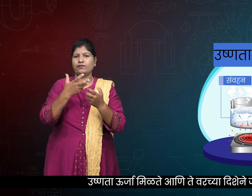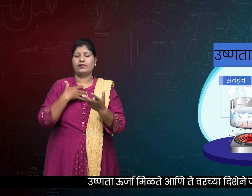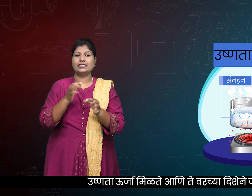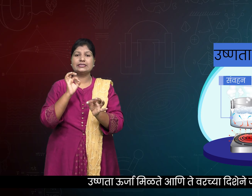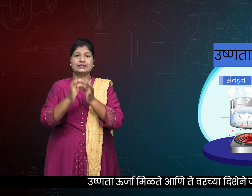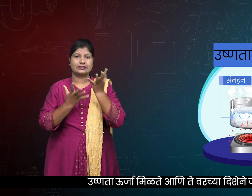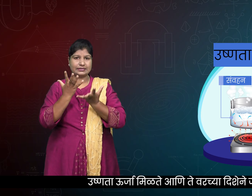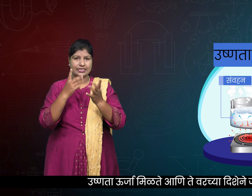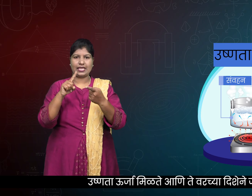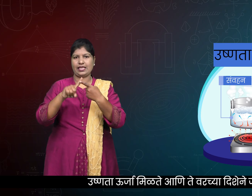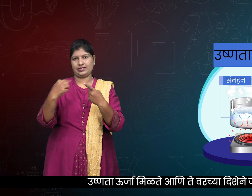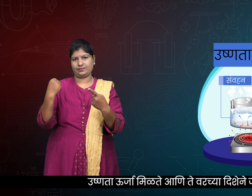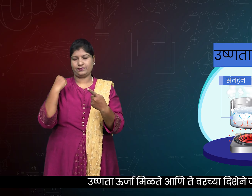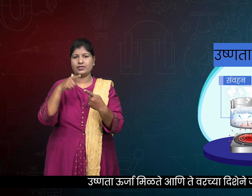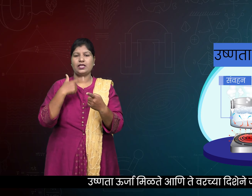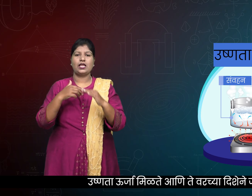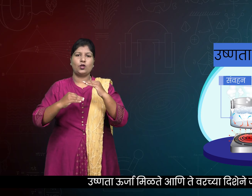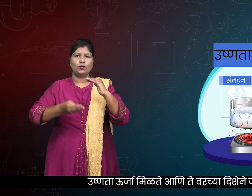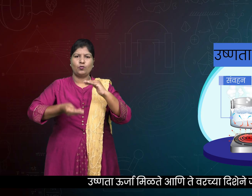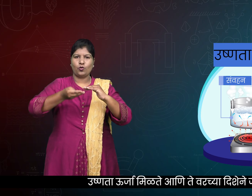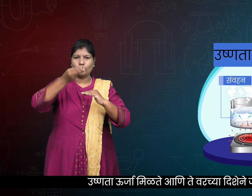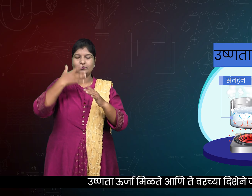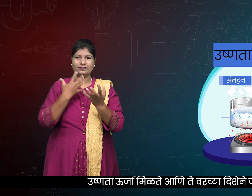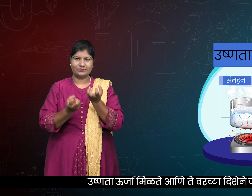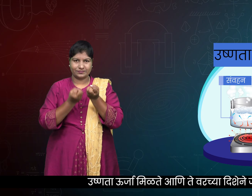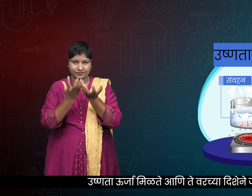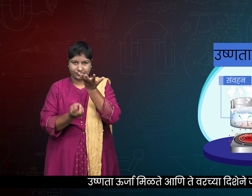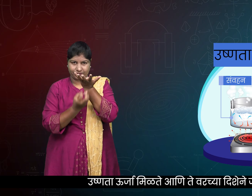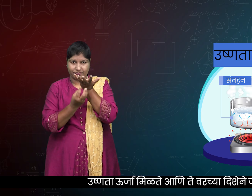उष्णता ऊर्जा मिळते आणि ते वरच्या दिशेने जातात.